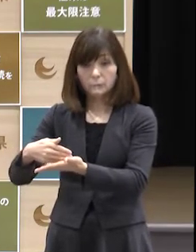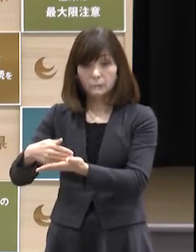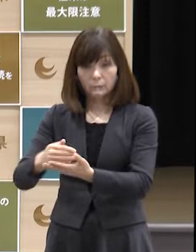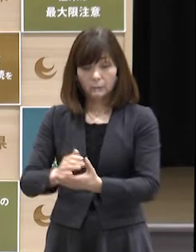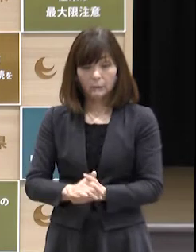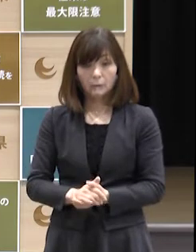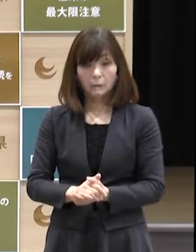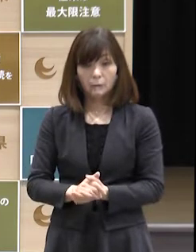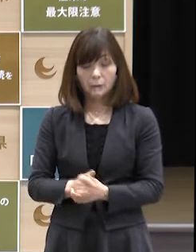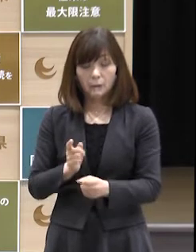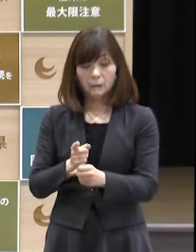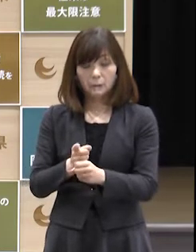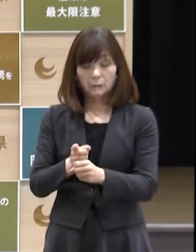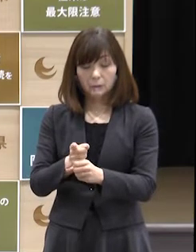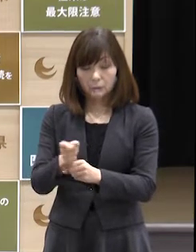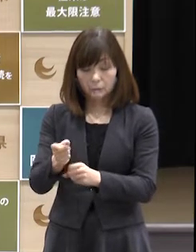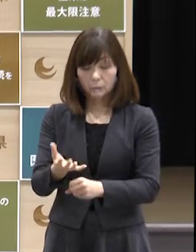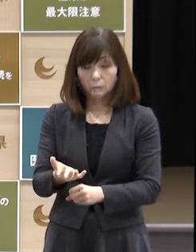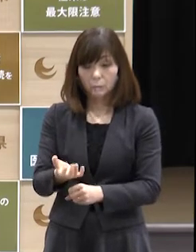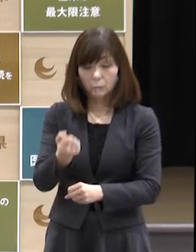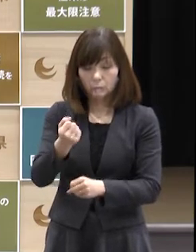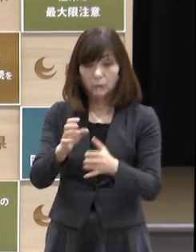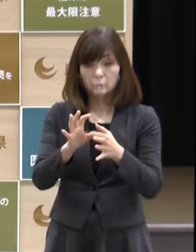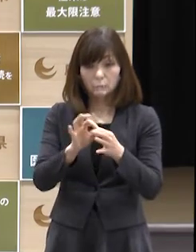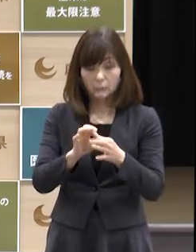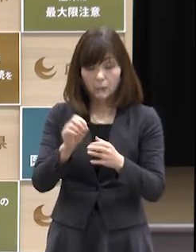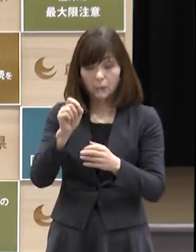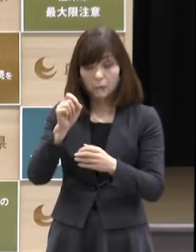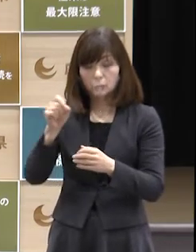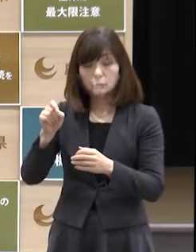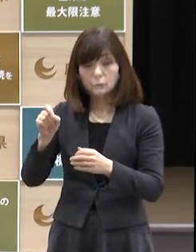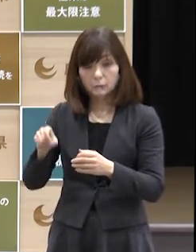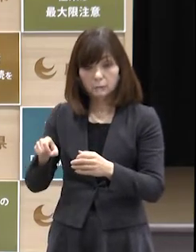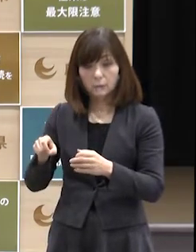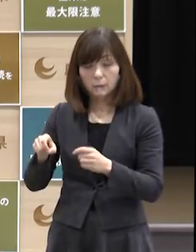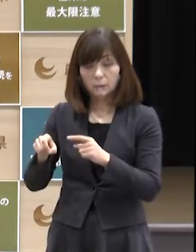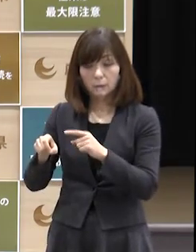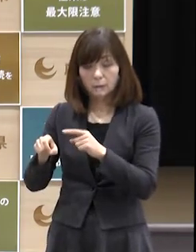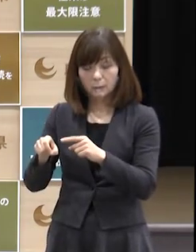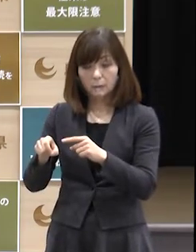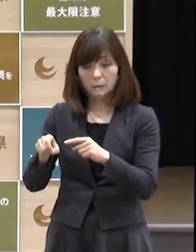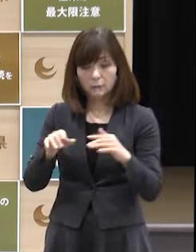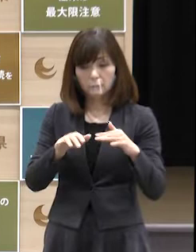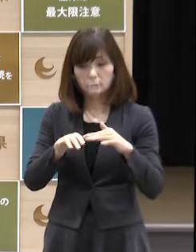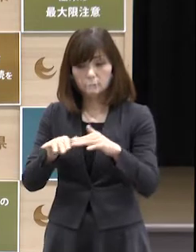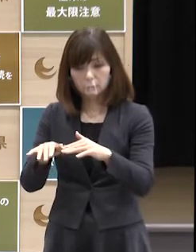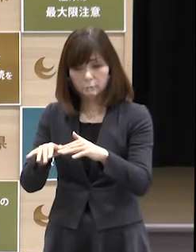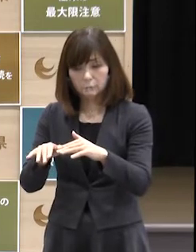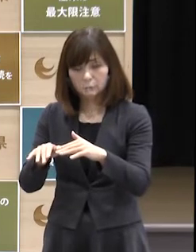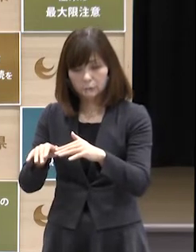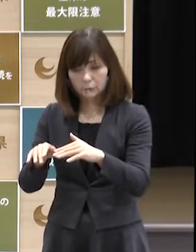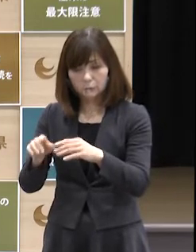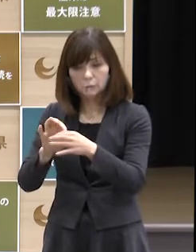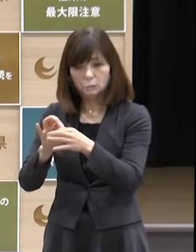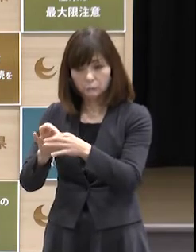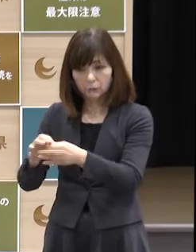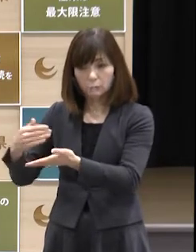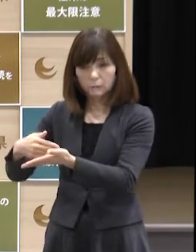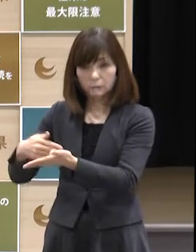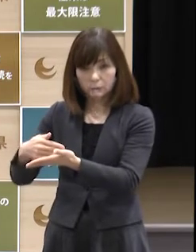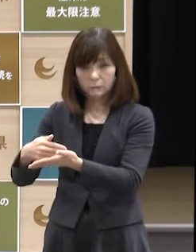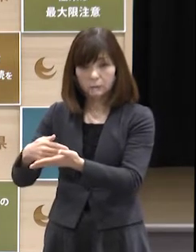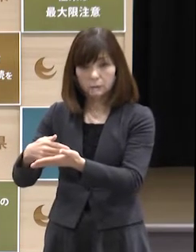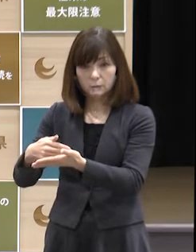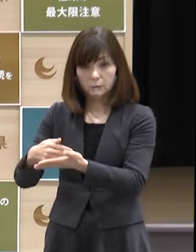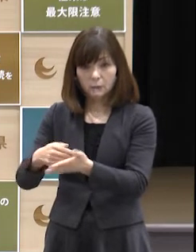核兵器を持っているからこそウクライナに対する大規模なというくだりで、ある意味でなんとか聞いていないとの一